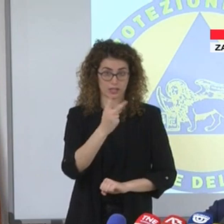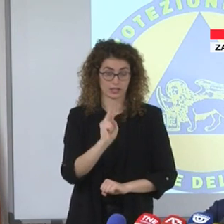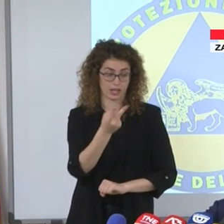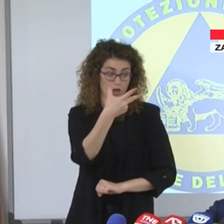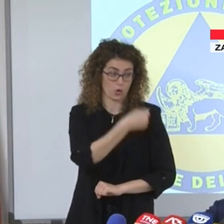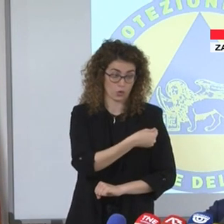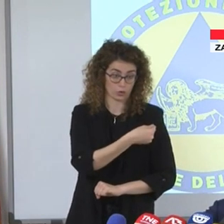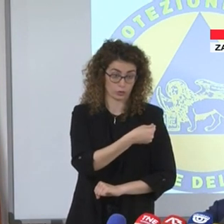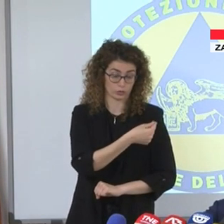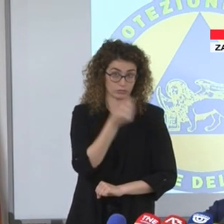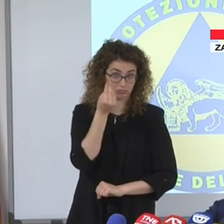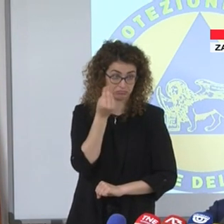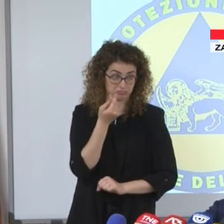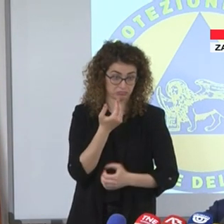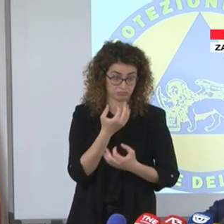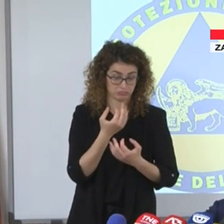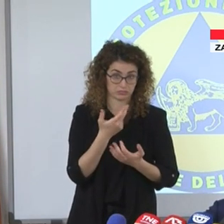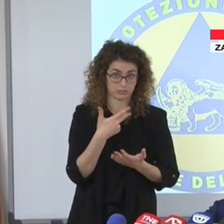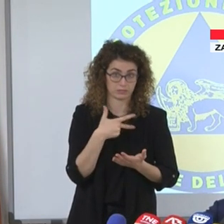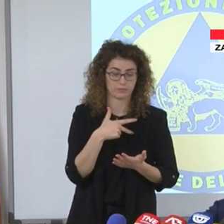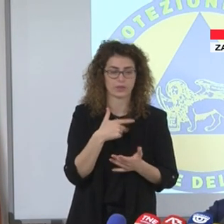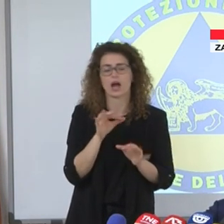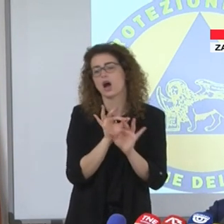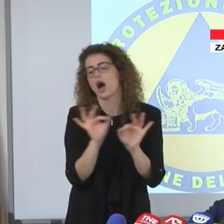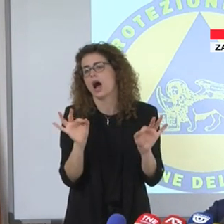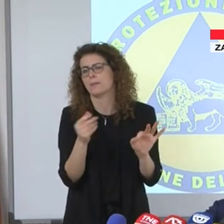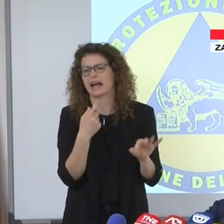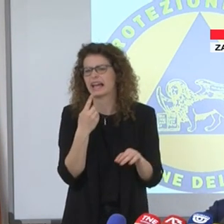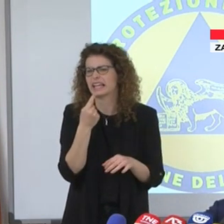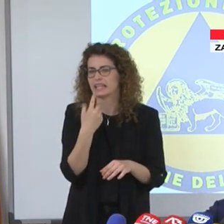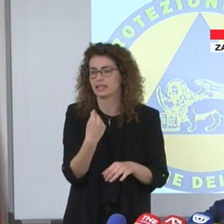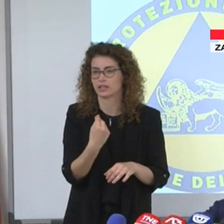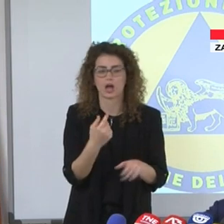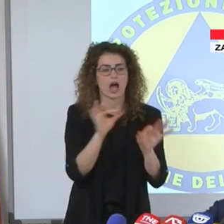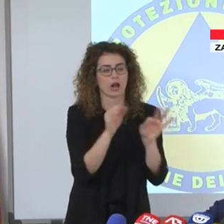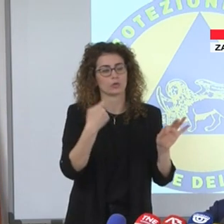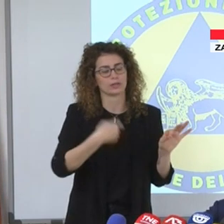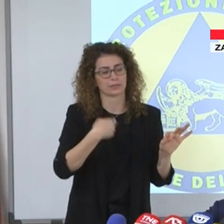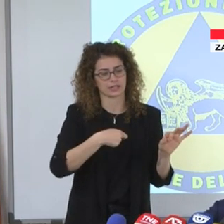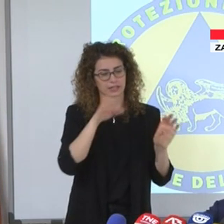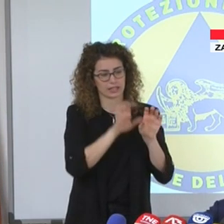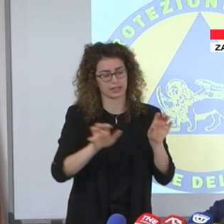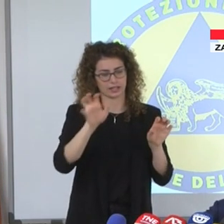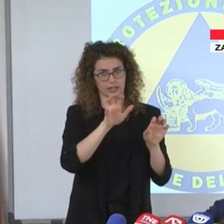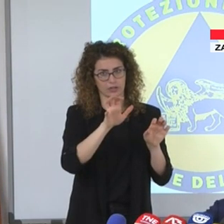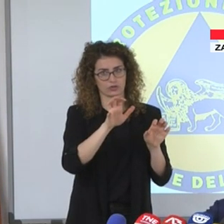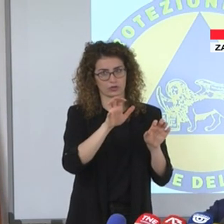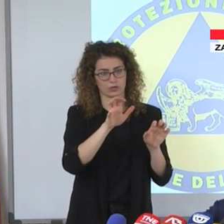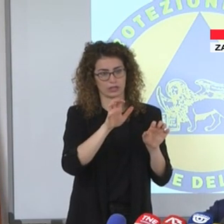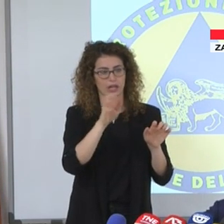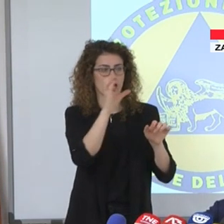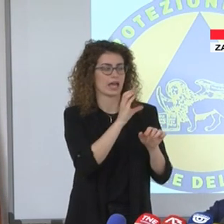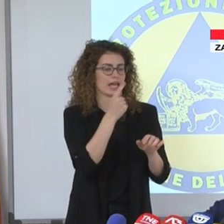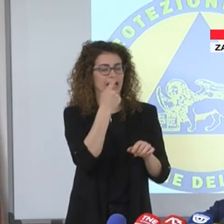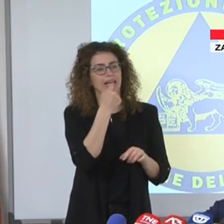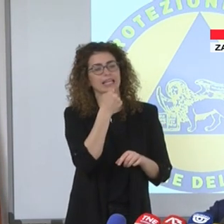di chi è questa ipotesi? Cioè, leggo che per esempio alcuni presidenti di regione la stanno proponendo per il tema di evitare il disagio di chi viene qui a fare il turista